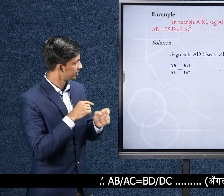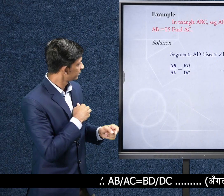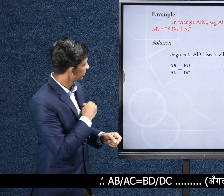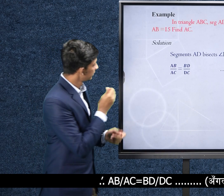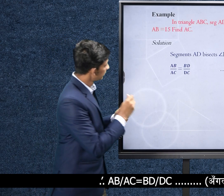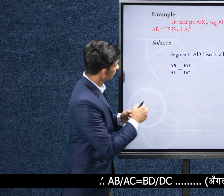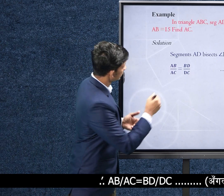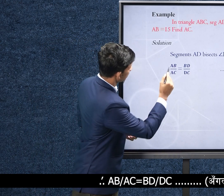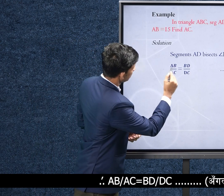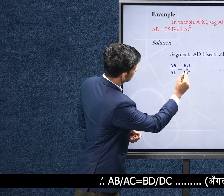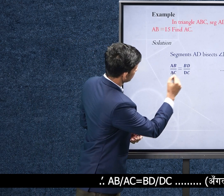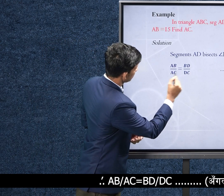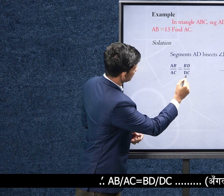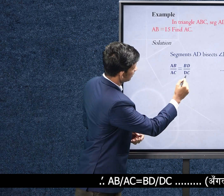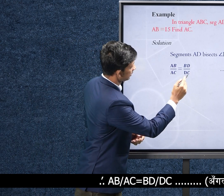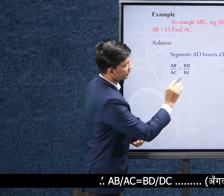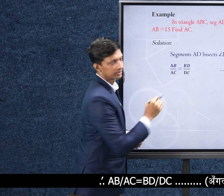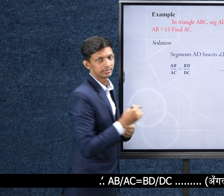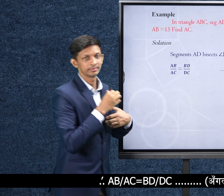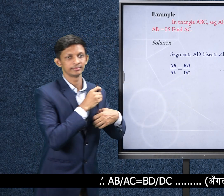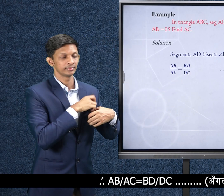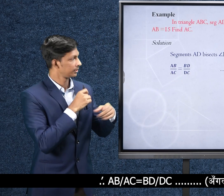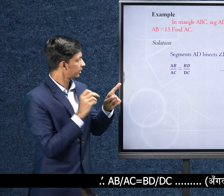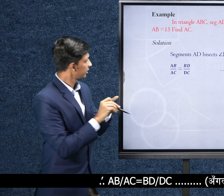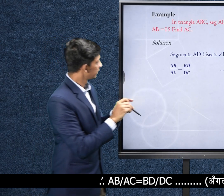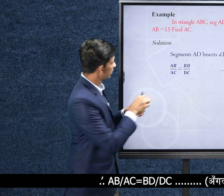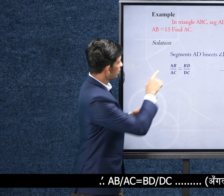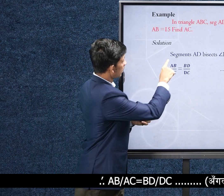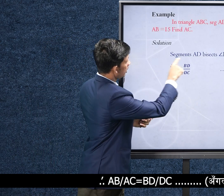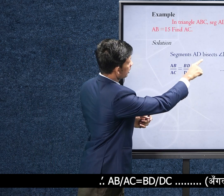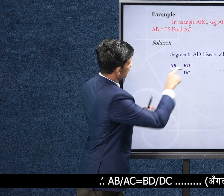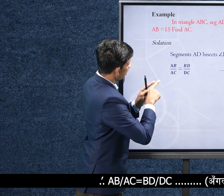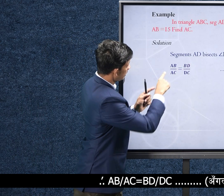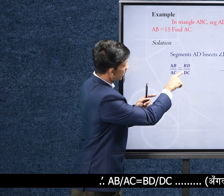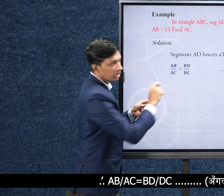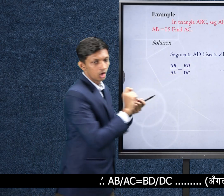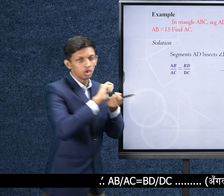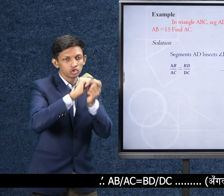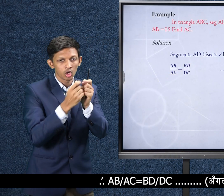AC equals to BD by DC. Angle bisector property.